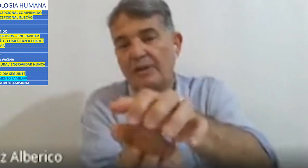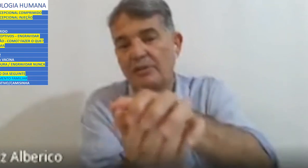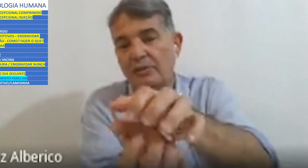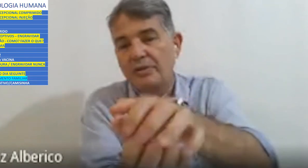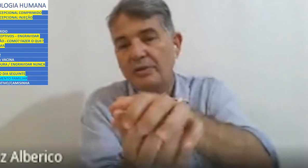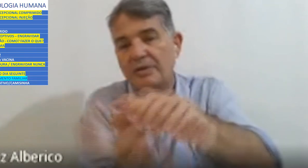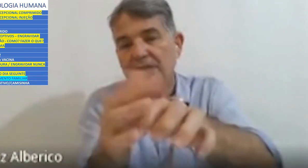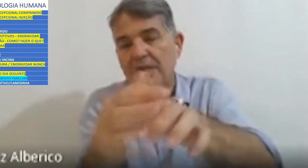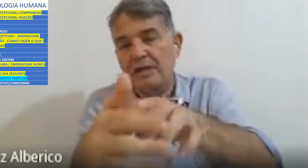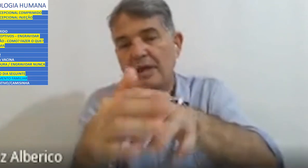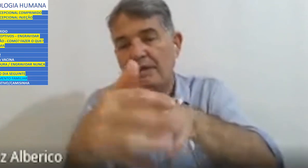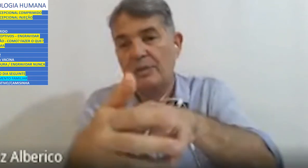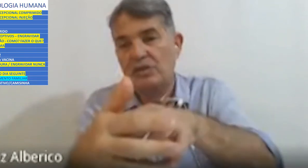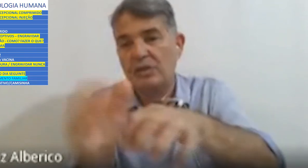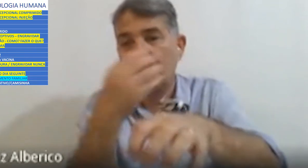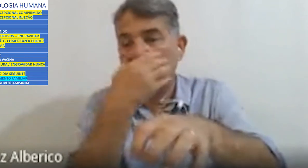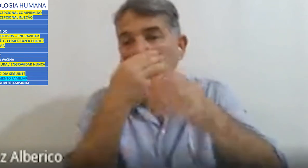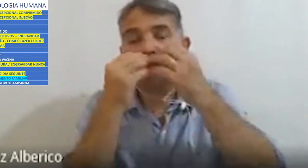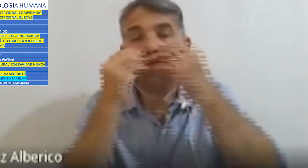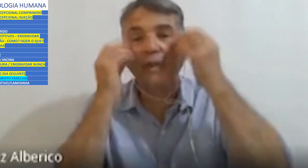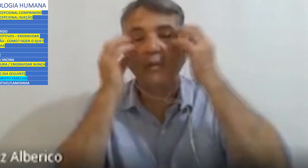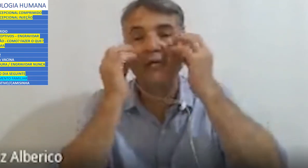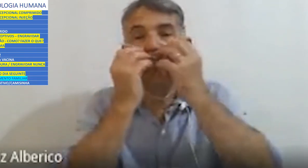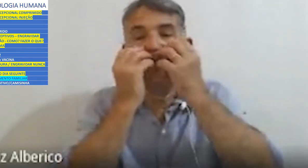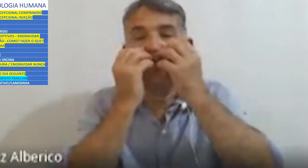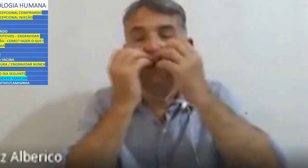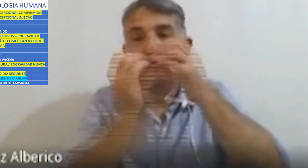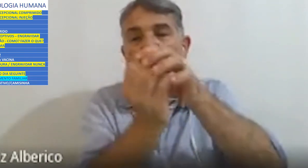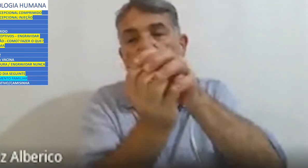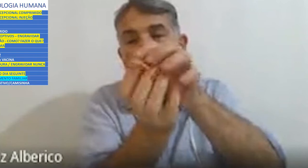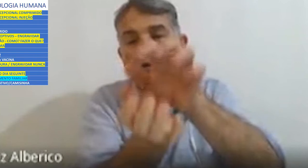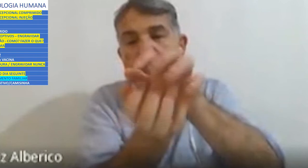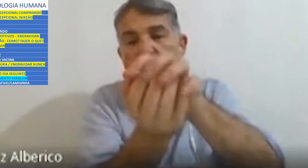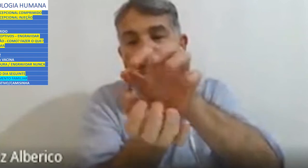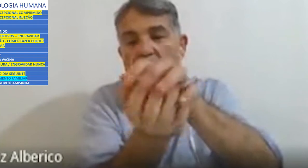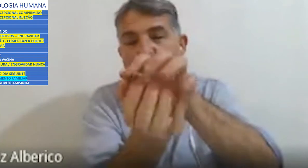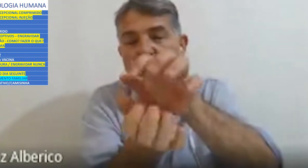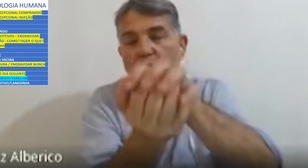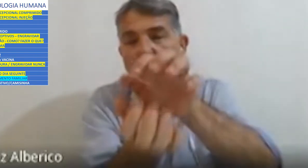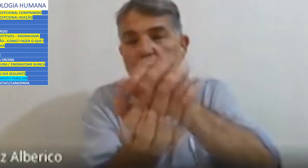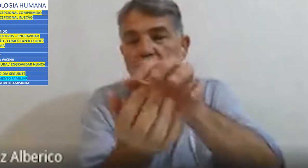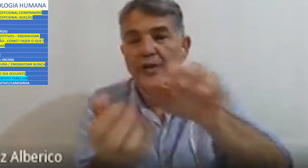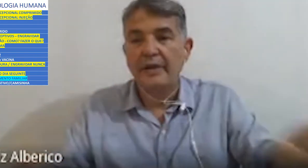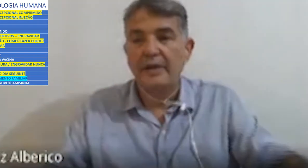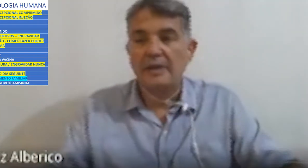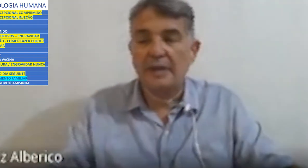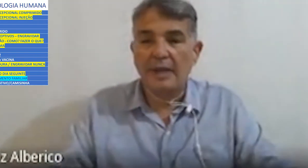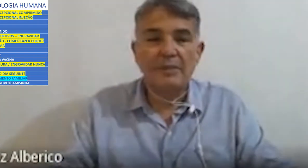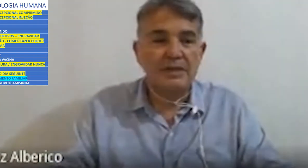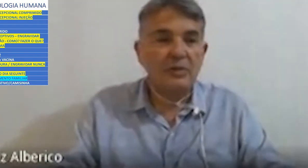movimento sem mexer, porque a gente não tem movimento. O único osso móvel do corpo, da cabeça, do